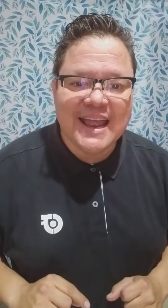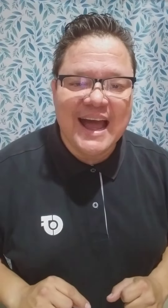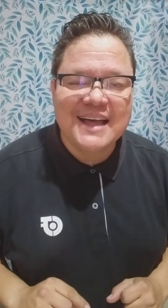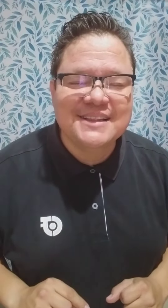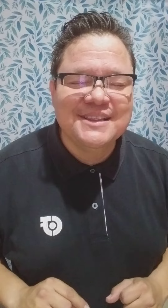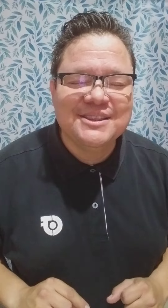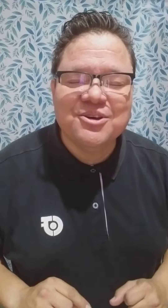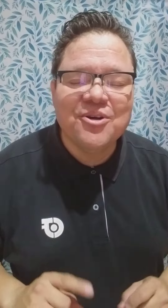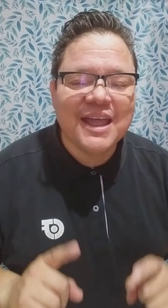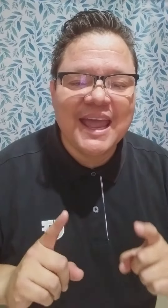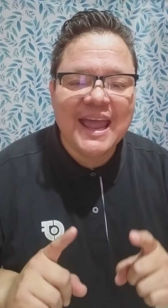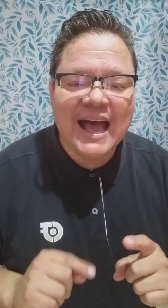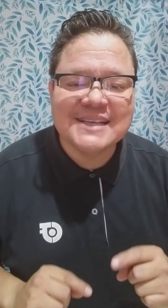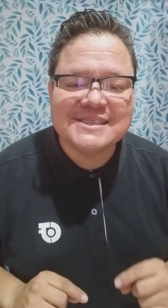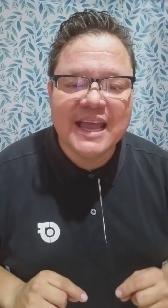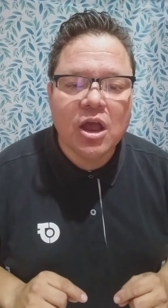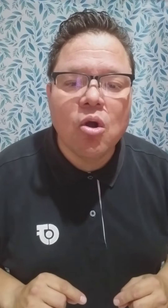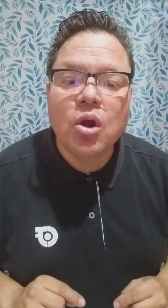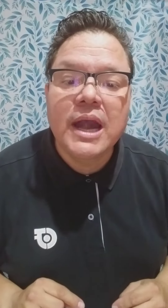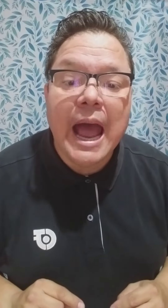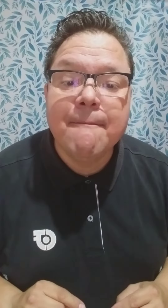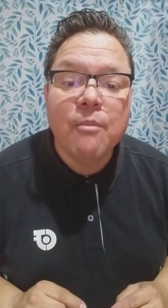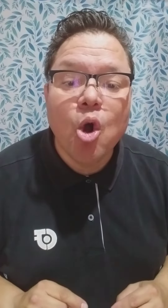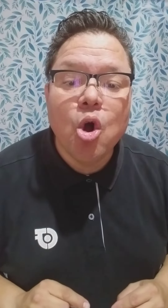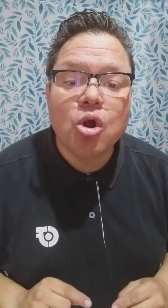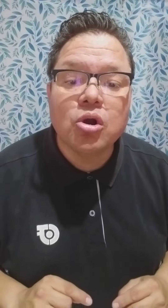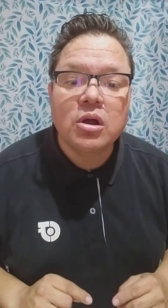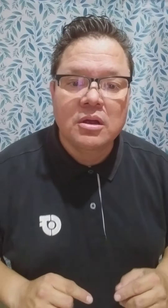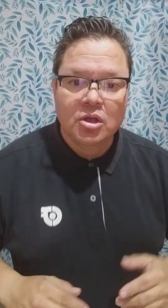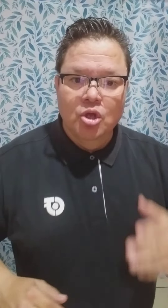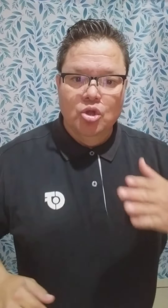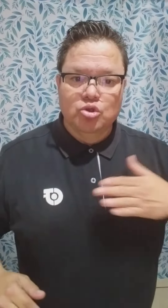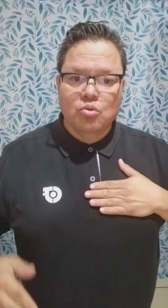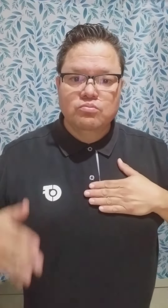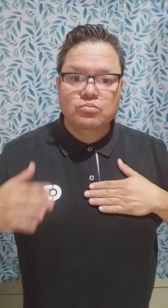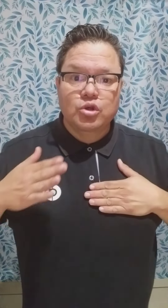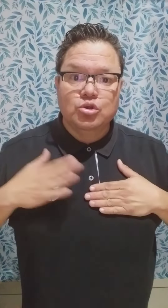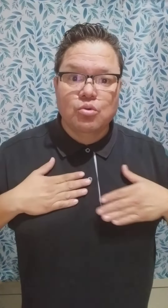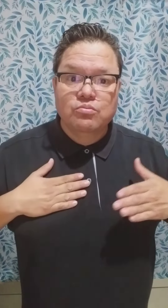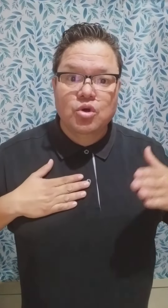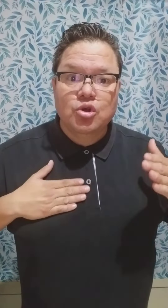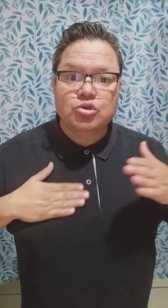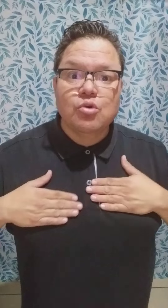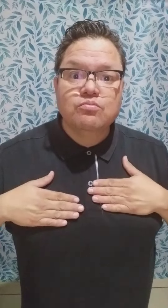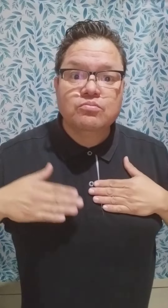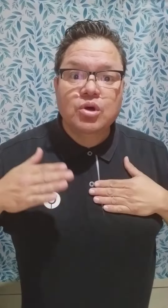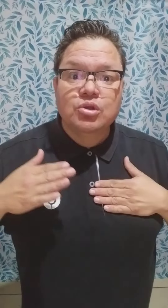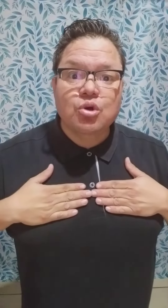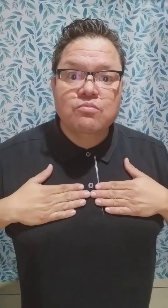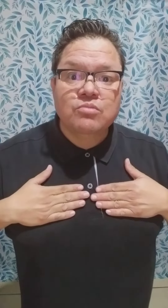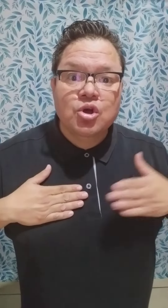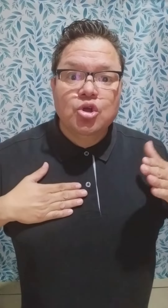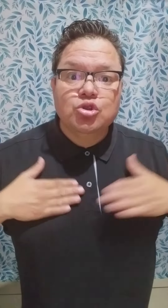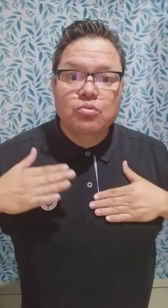canto que hace con amor tun tun tun tun tun tun